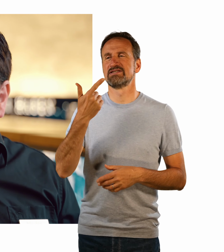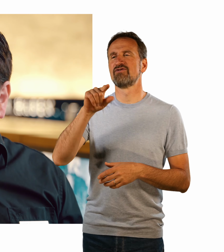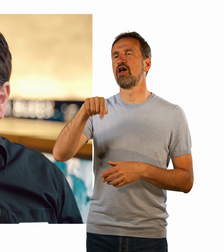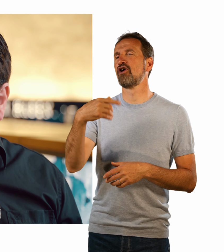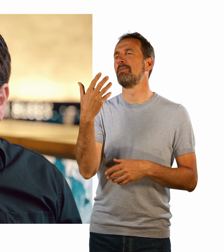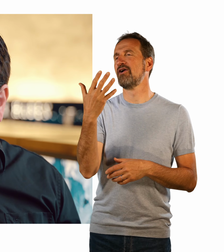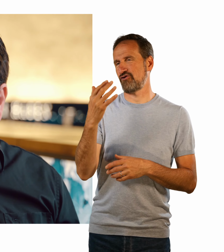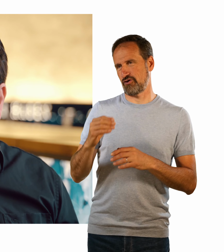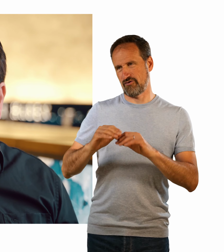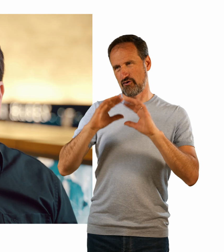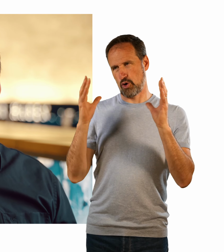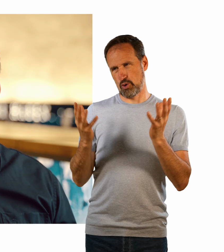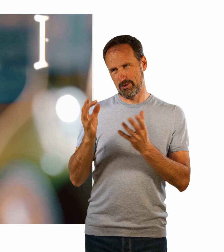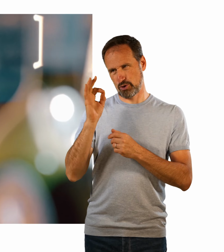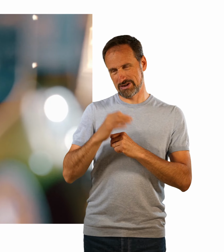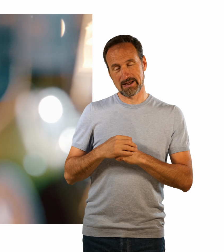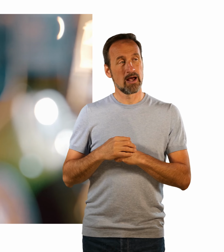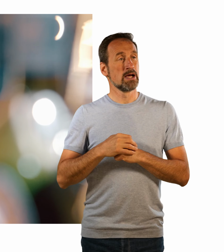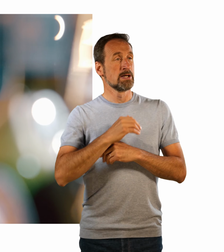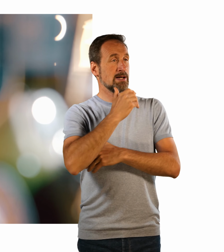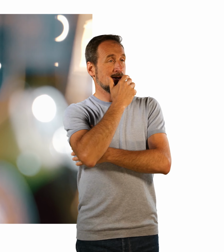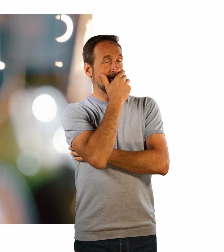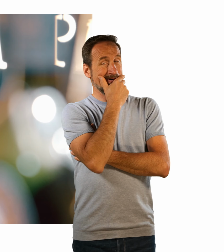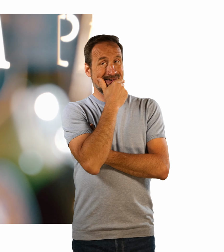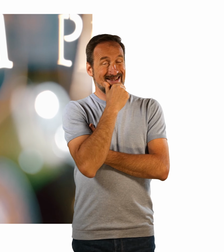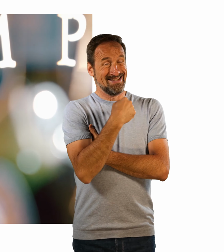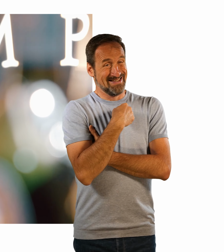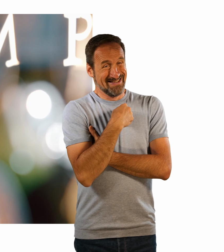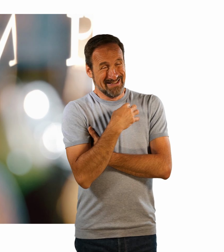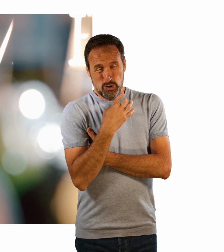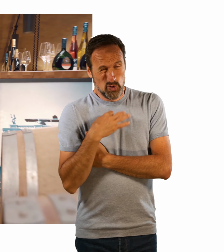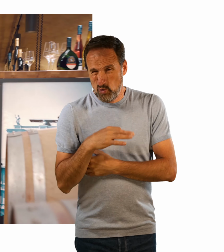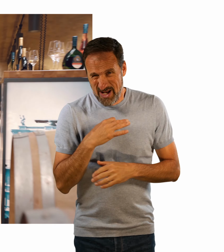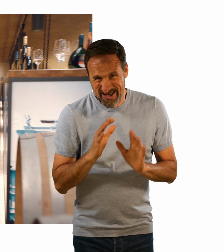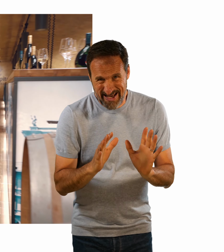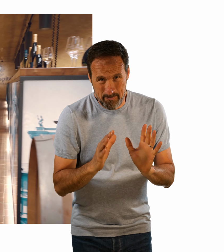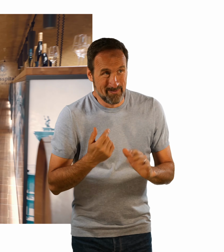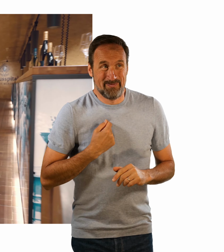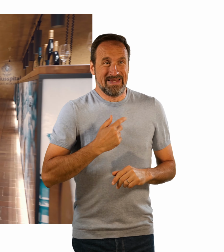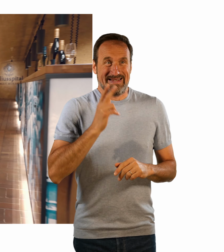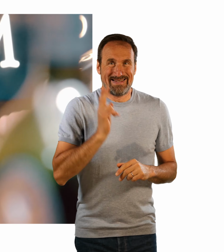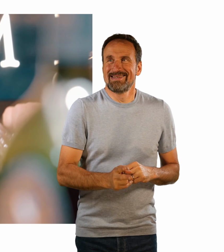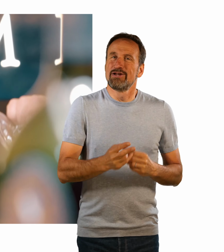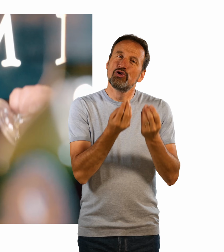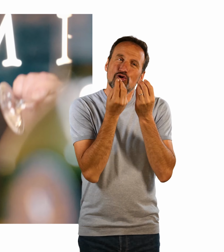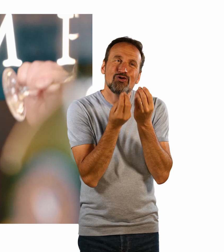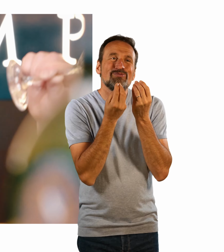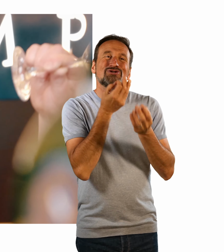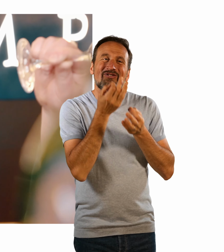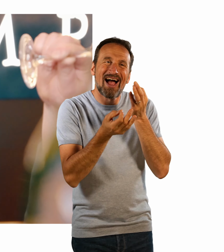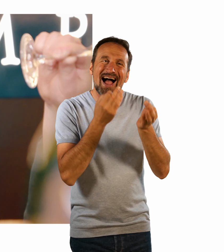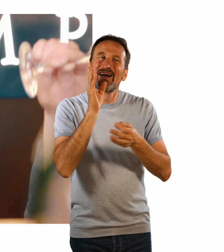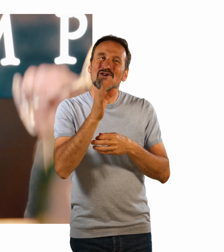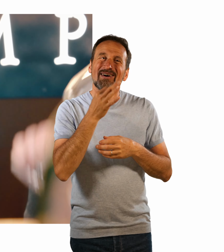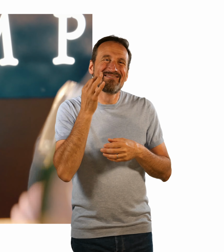,5 Volumenprozent. Ich muss ehrlich sagen, es war mir ein bisschen unangenehm, weil ich würde jetzt nicht behaupten, dass ich so die typischen Fragen